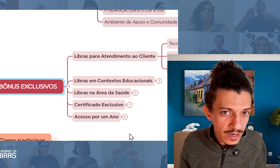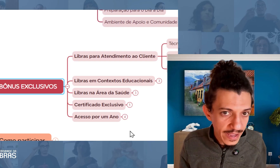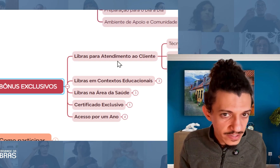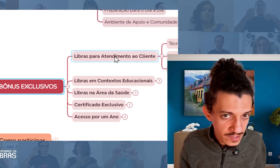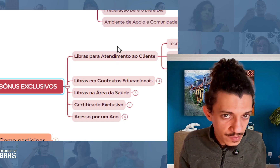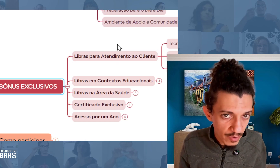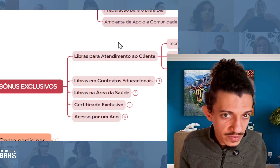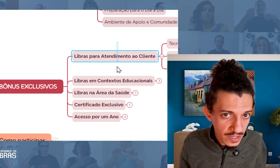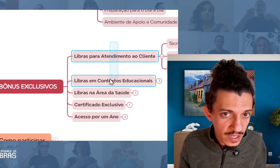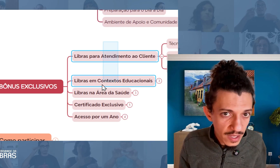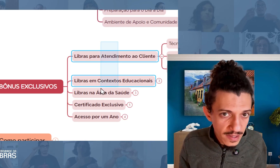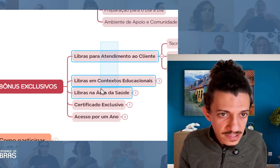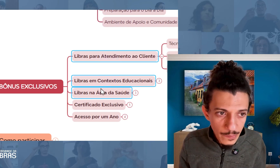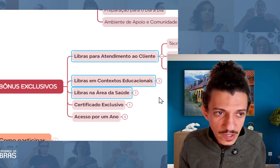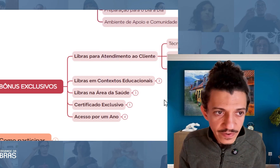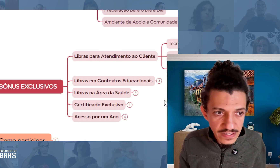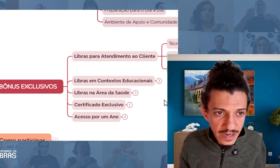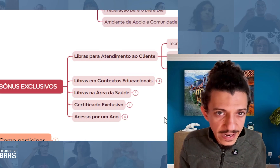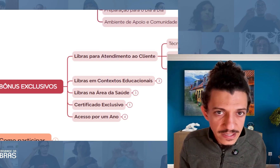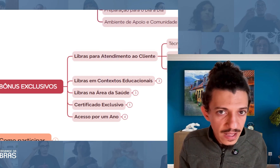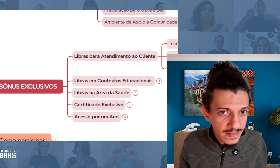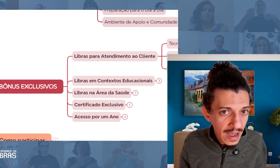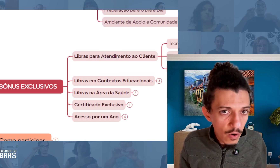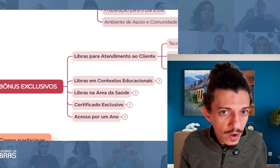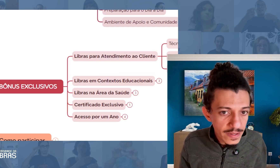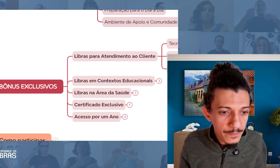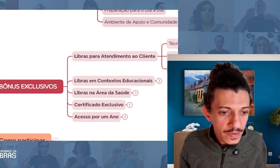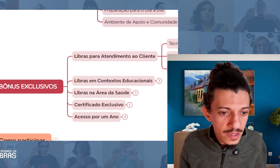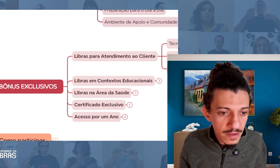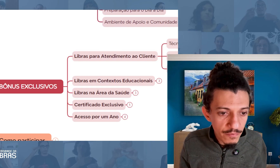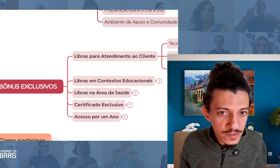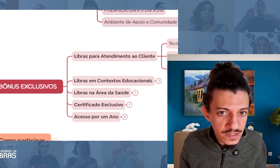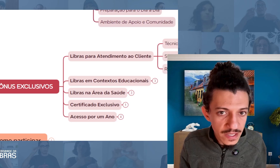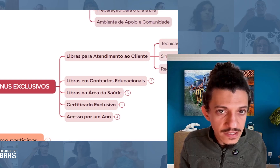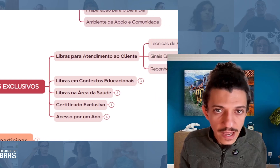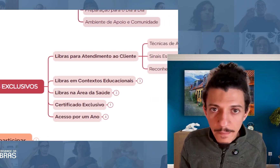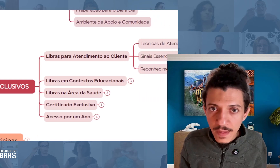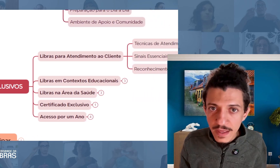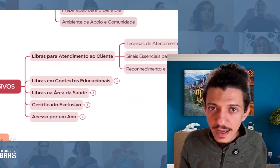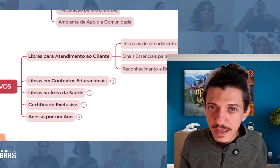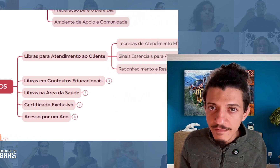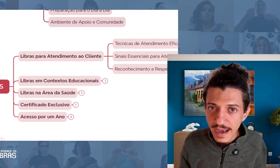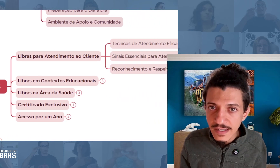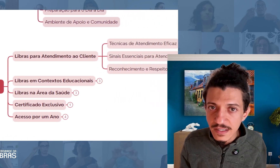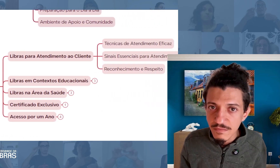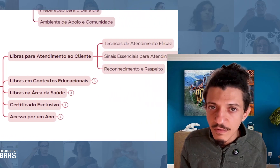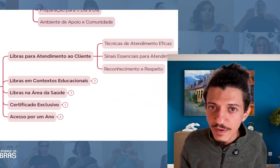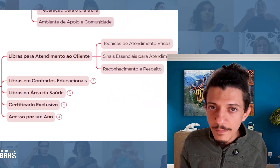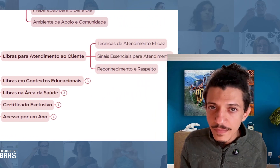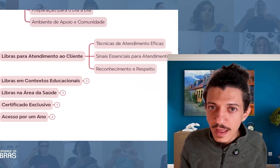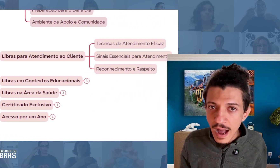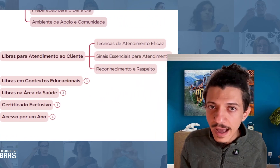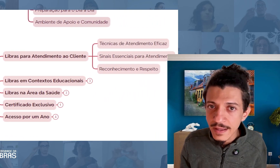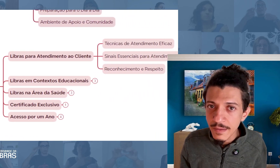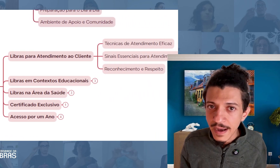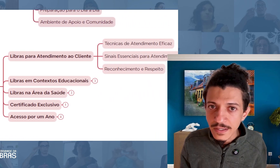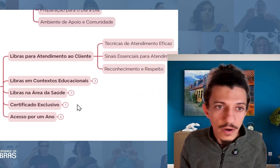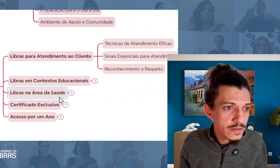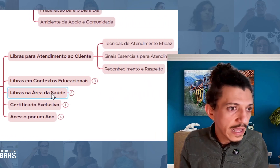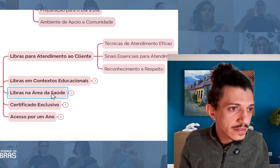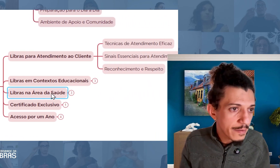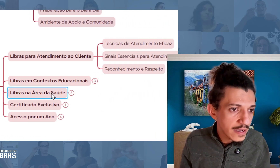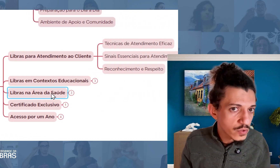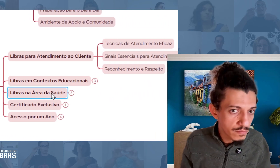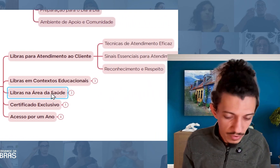ao cliente. Esses bônus aqui, você pode fazer eles na ordem que você quiser e aqui vai se desenvolver ainda mais. Ó,